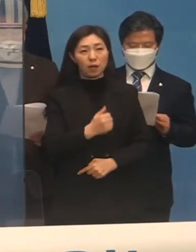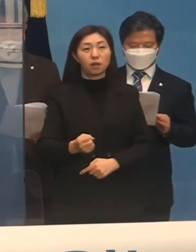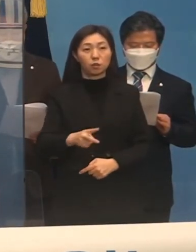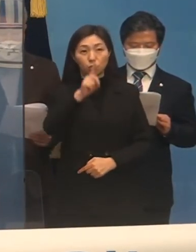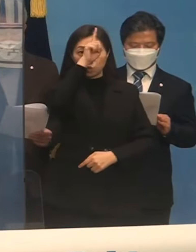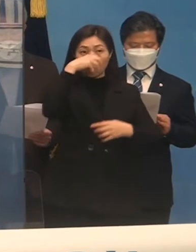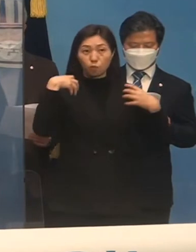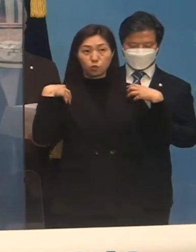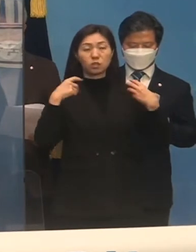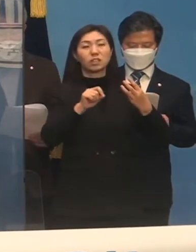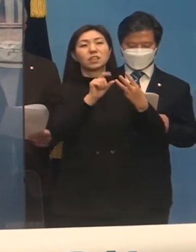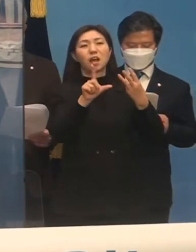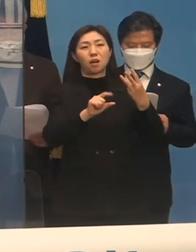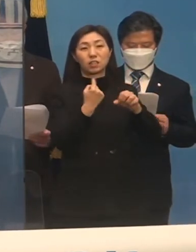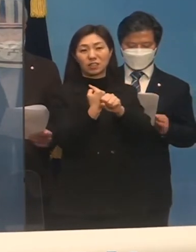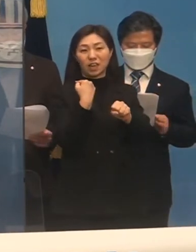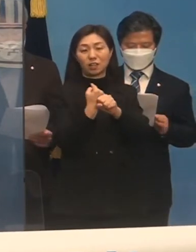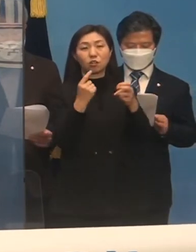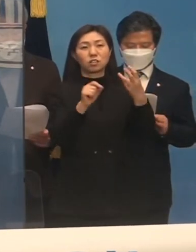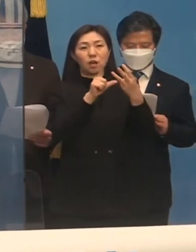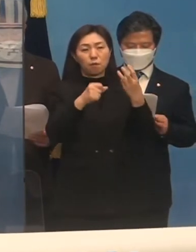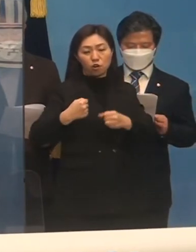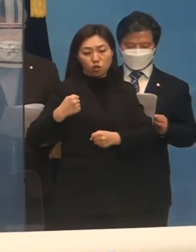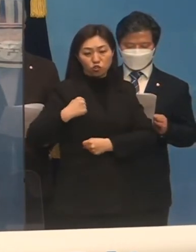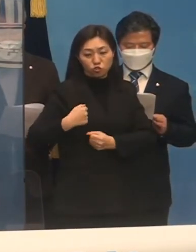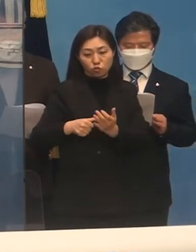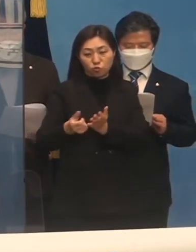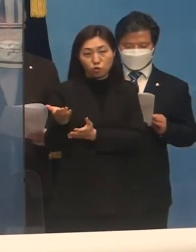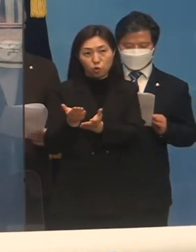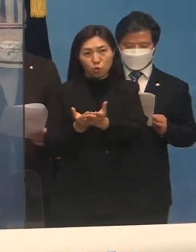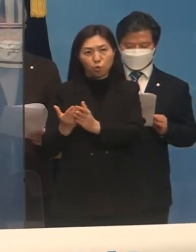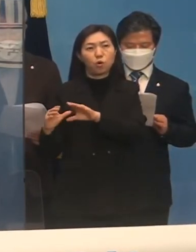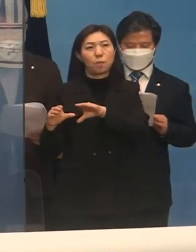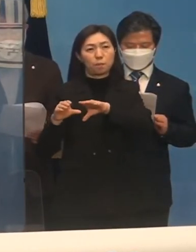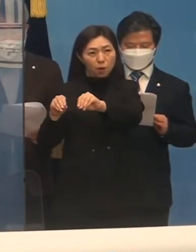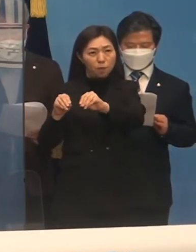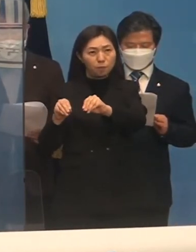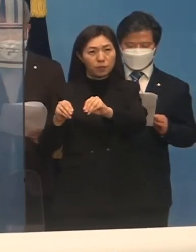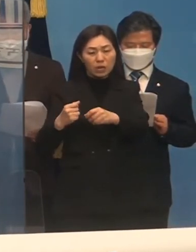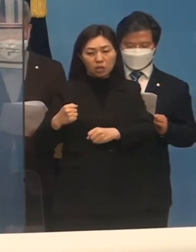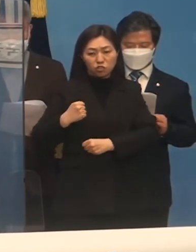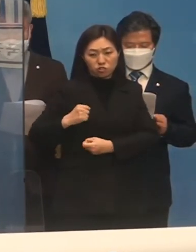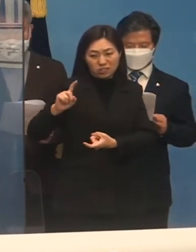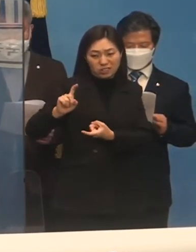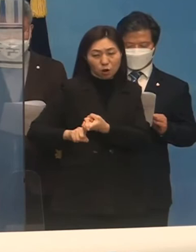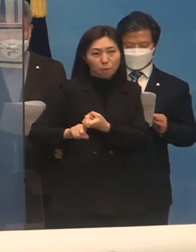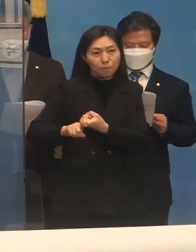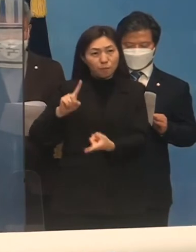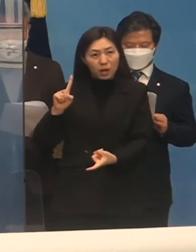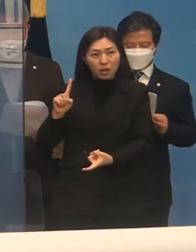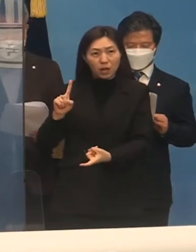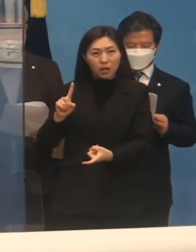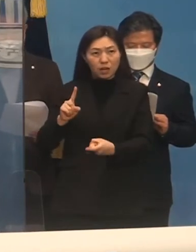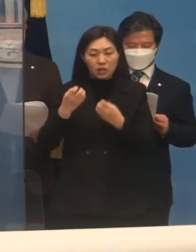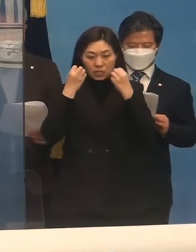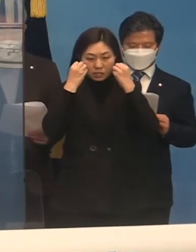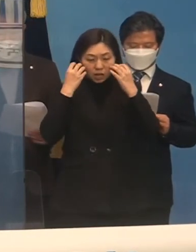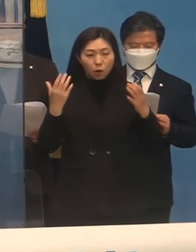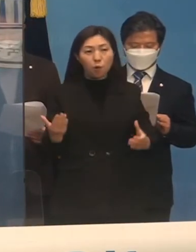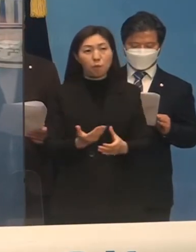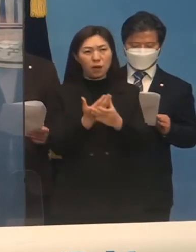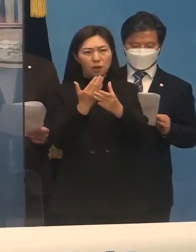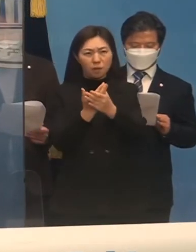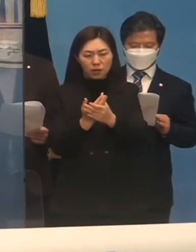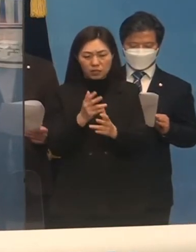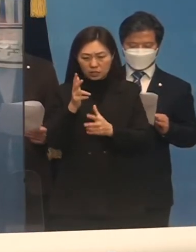해 3월 군용물자 수출 중단 및 군 교류 협력 중단, 개발 협력 사업의